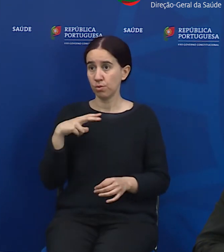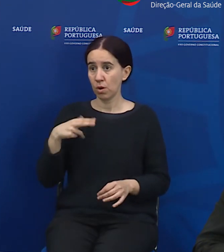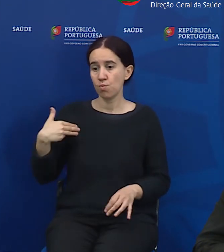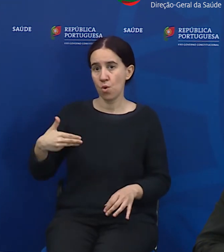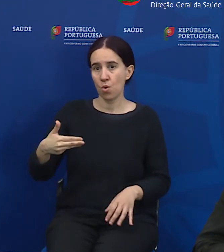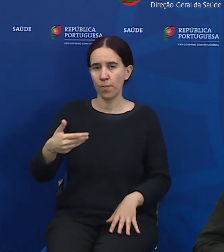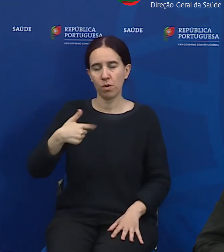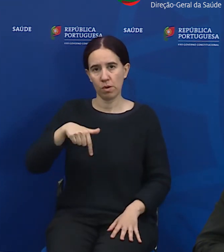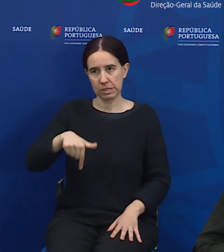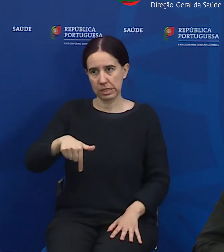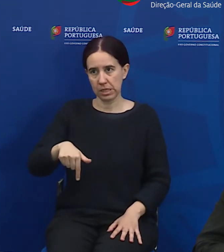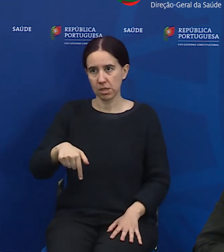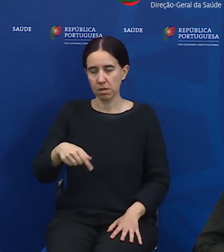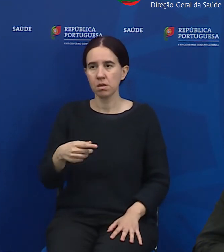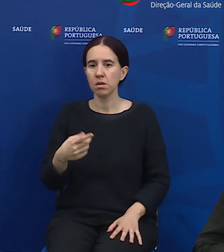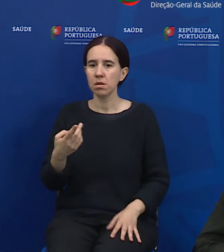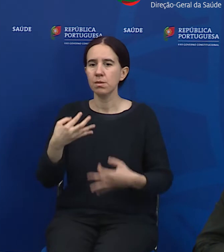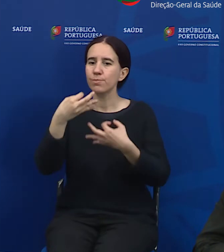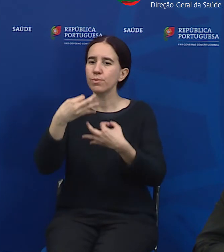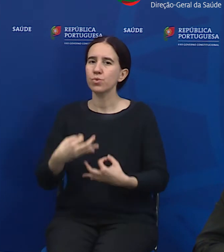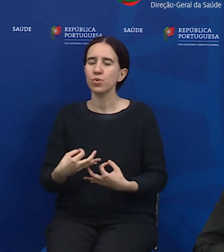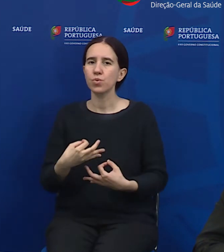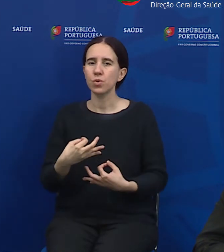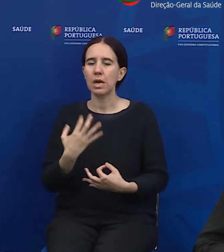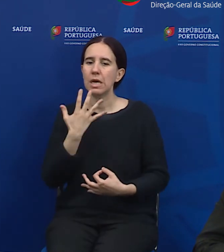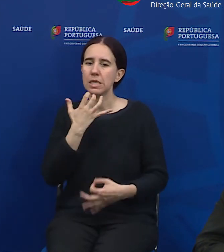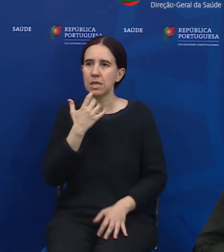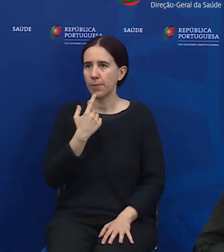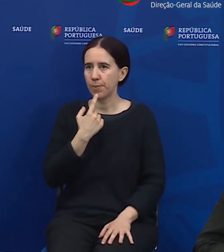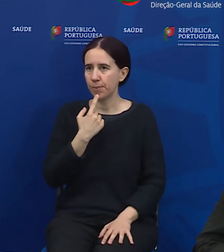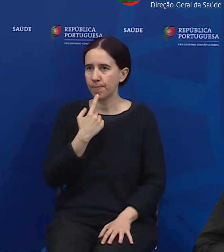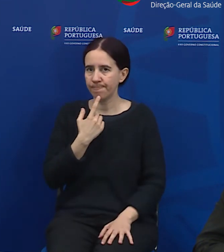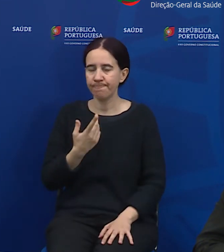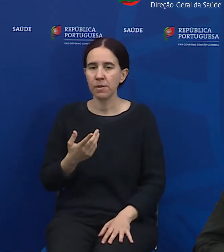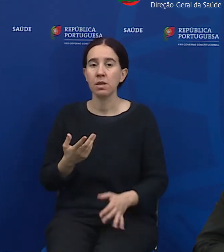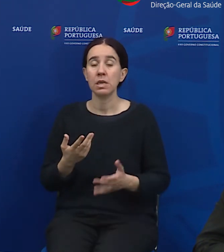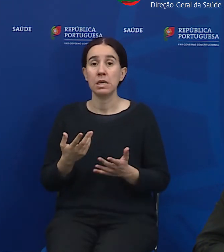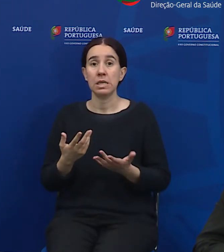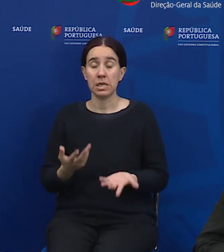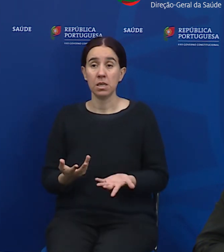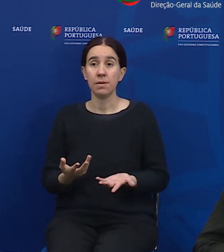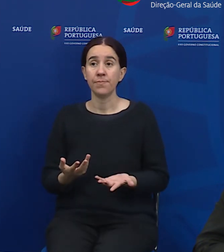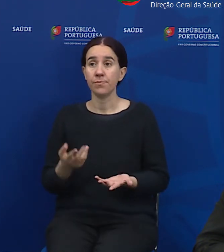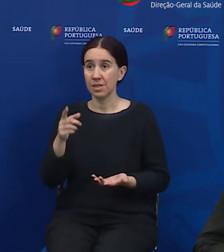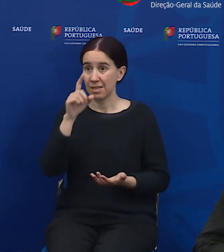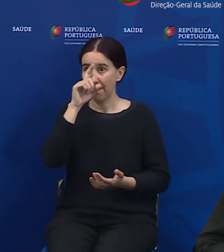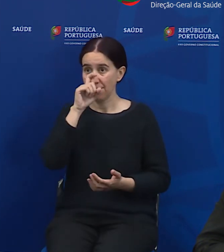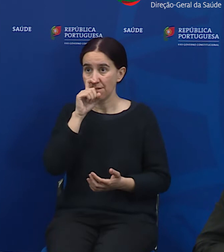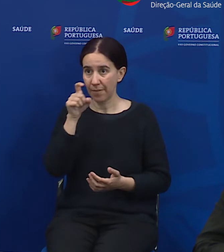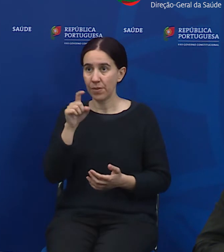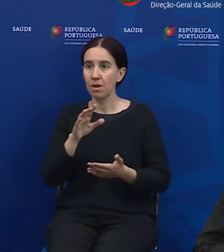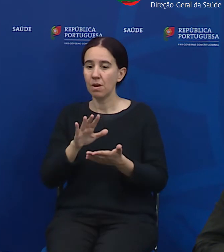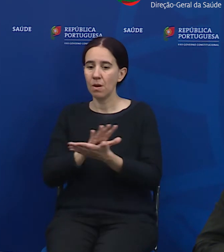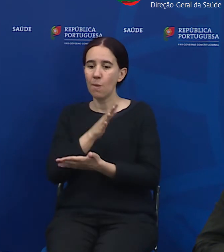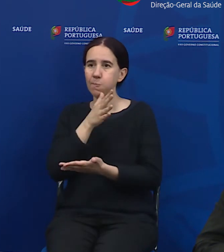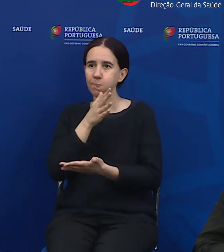portugal pelo menos nós aqui uma costura muito cautelosa e se se recordam na